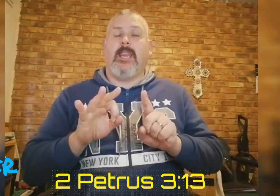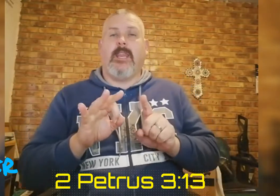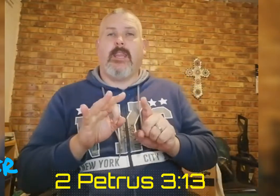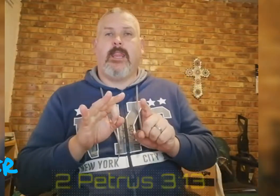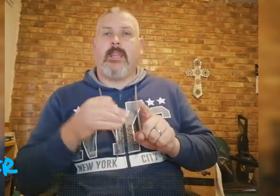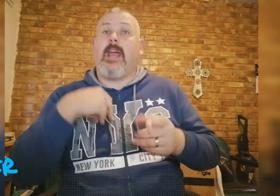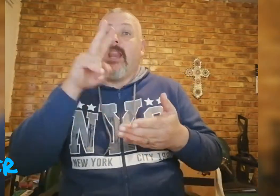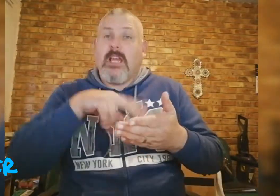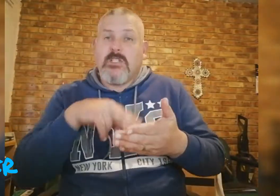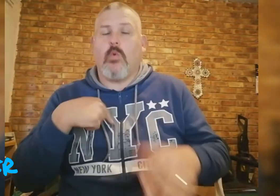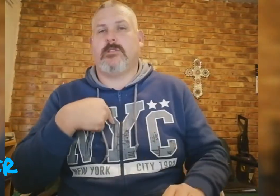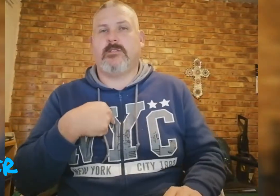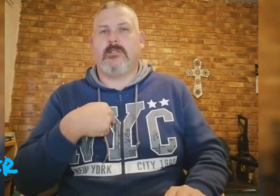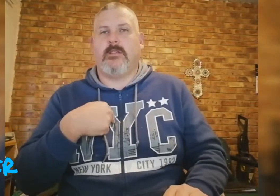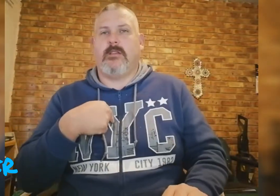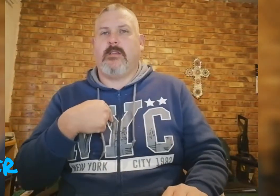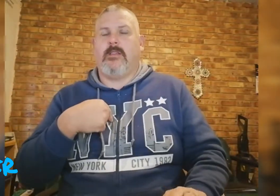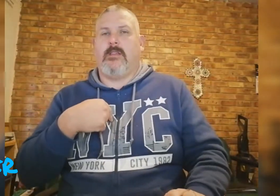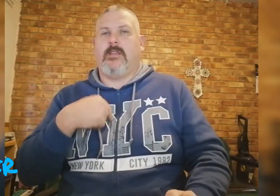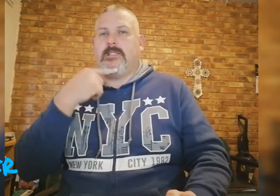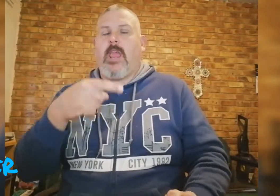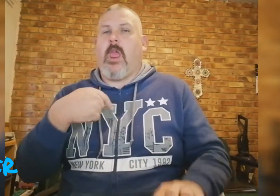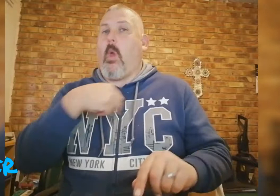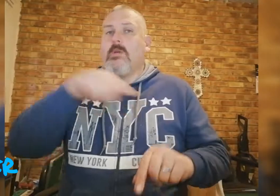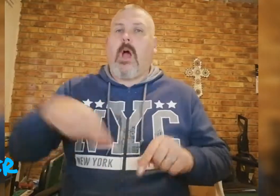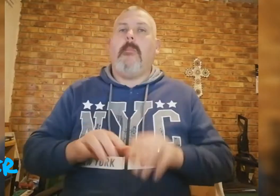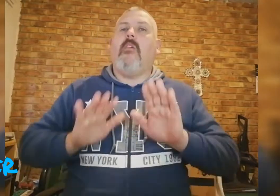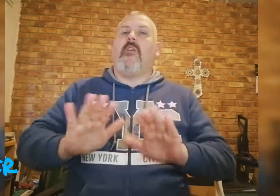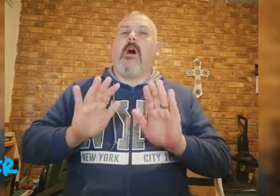13, dan lees ons, sê, ons allemaal wag